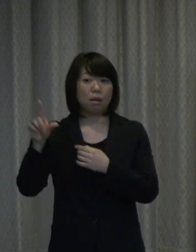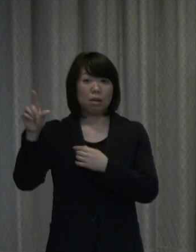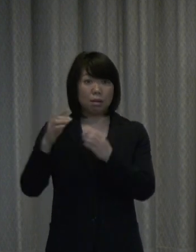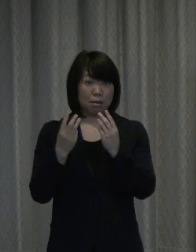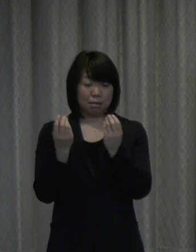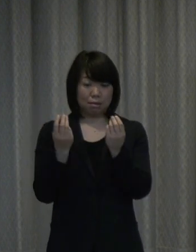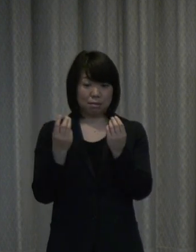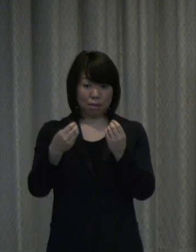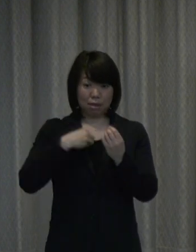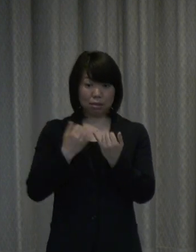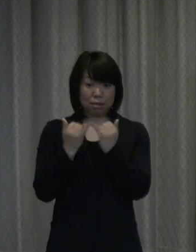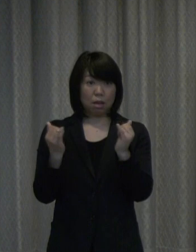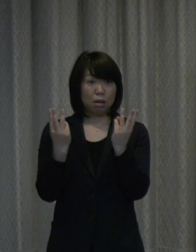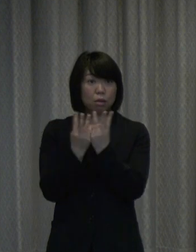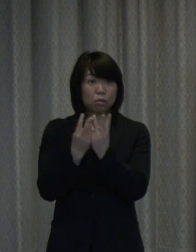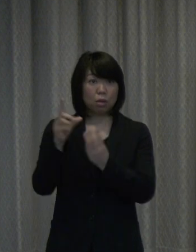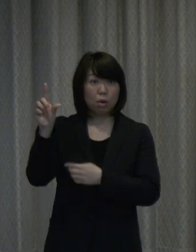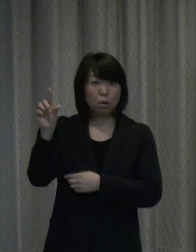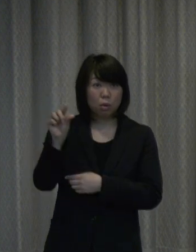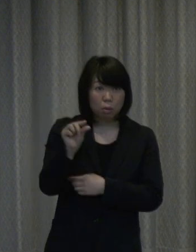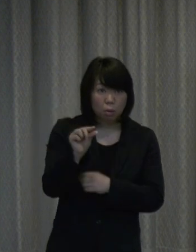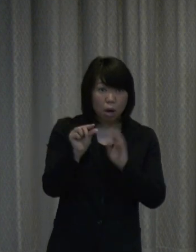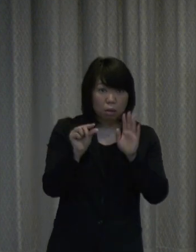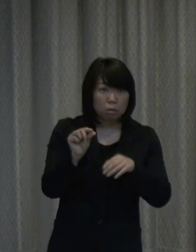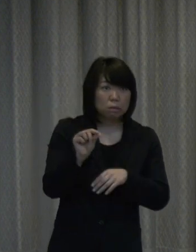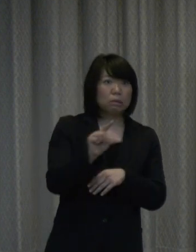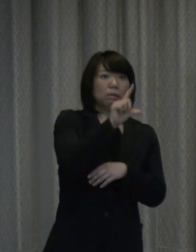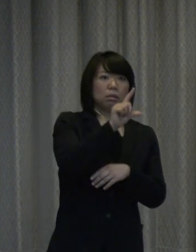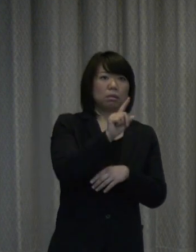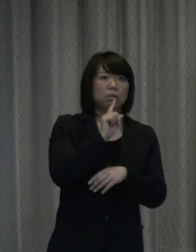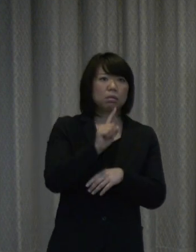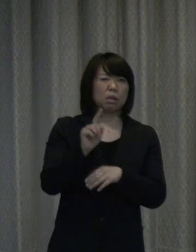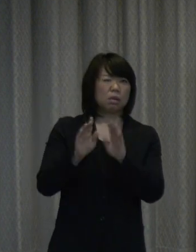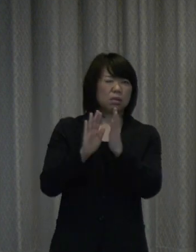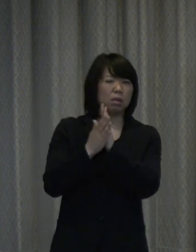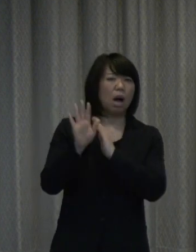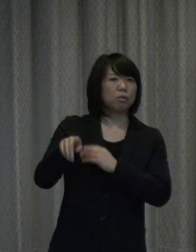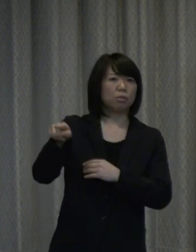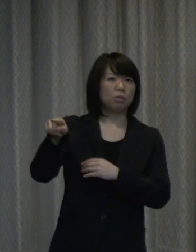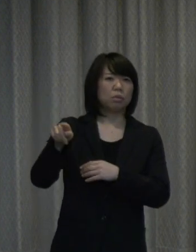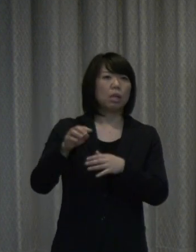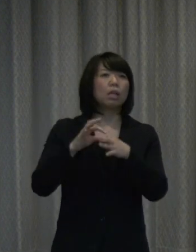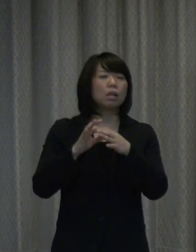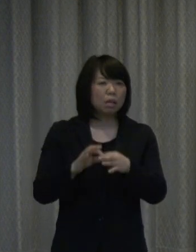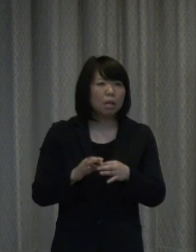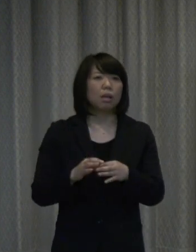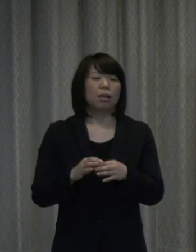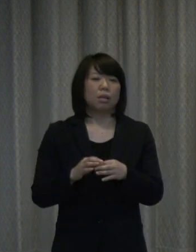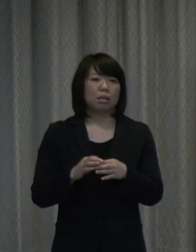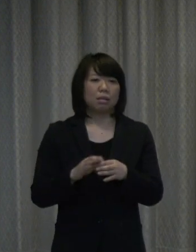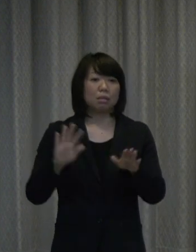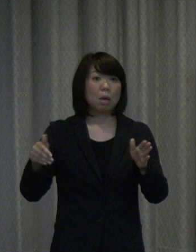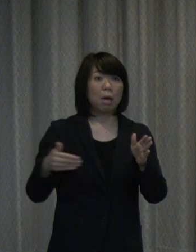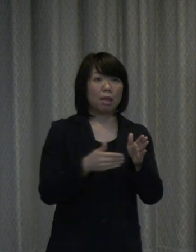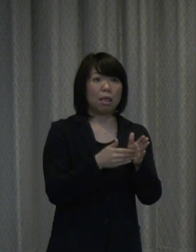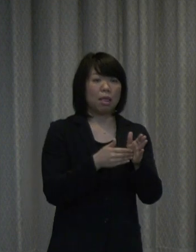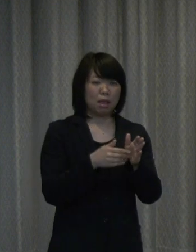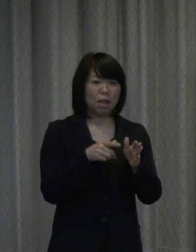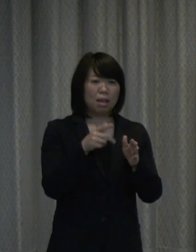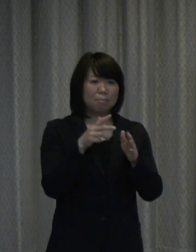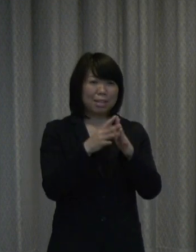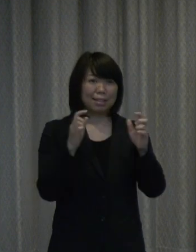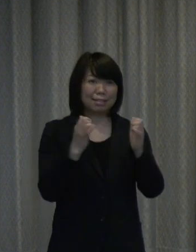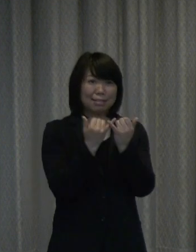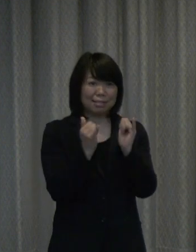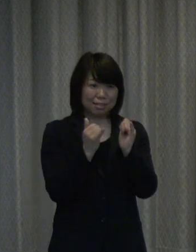されている地域もございます。この間の皆様方の並々ならぬご努力が